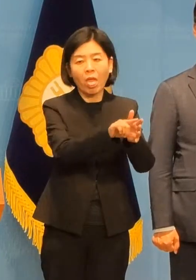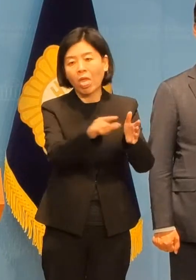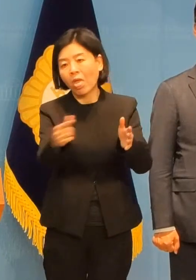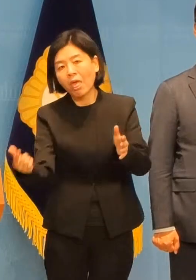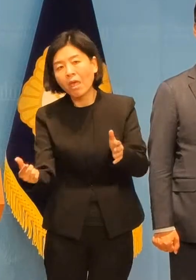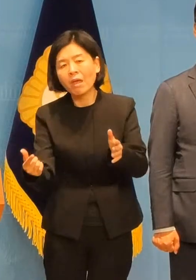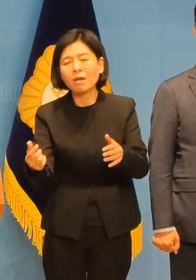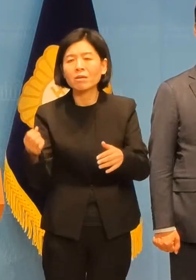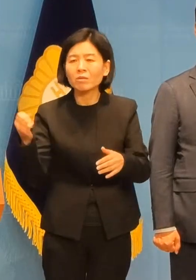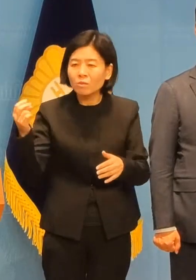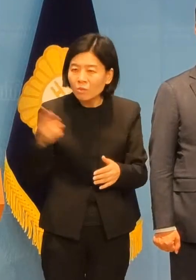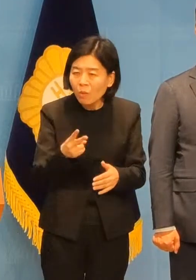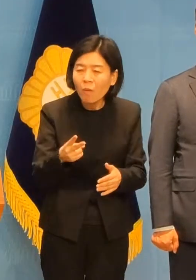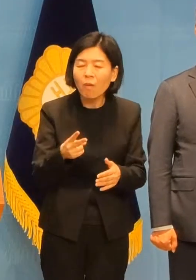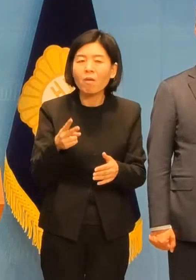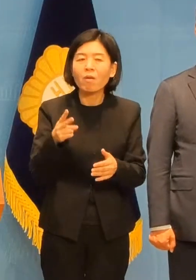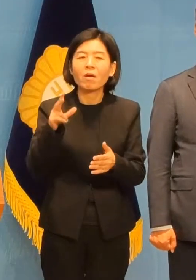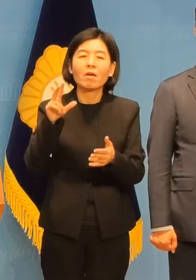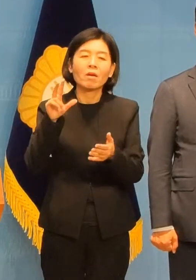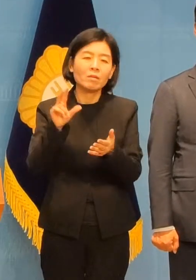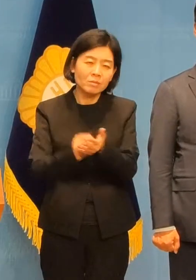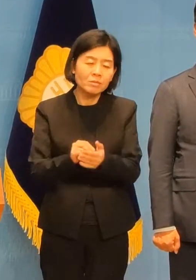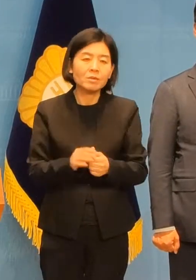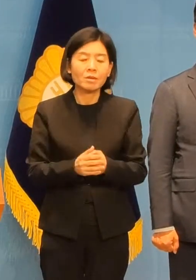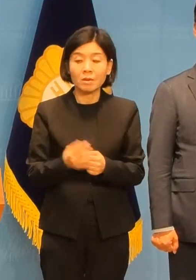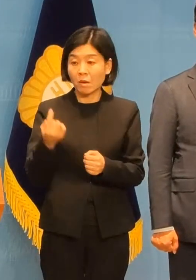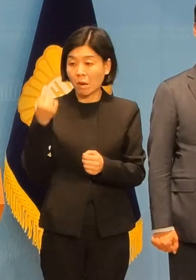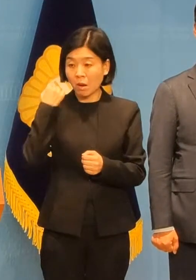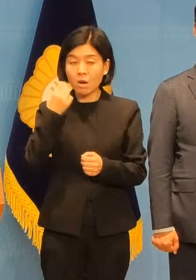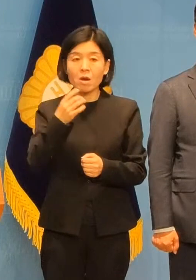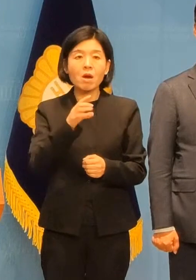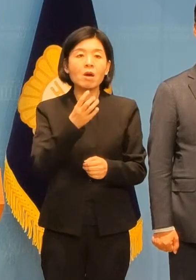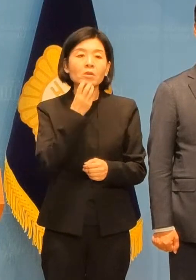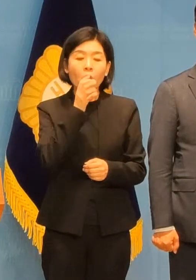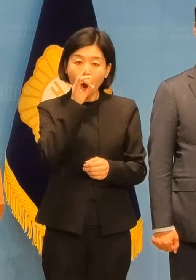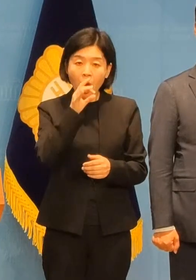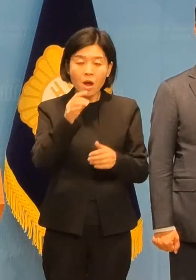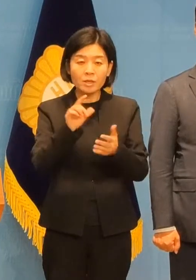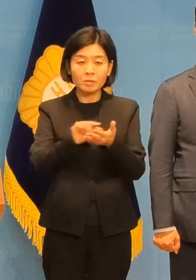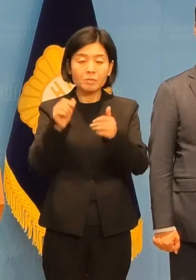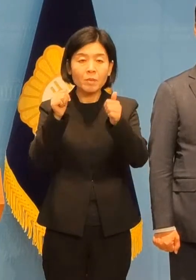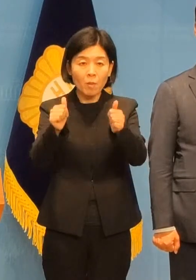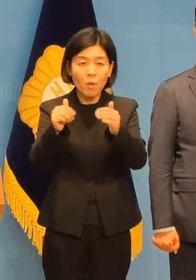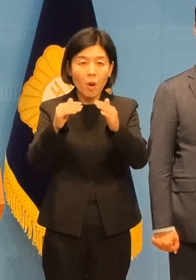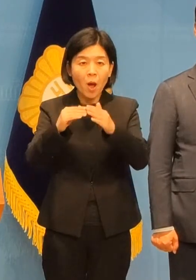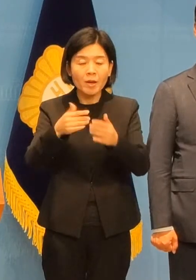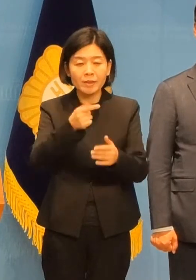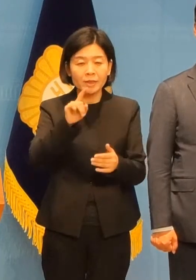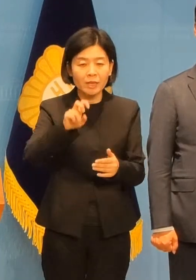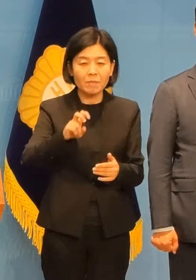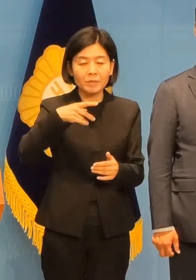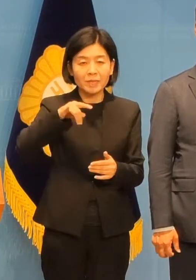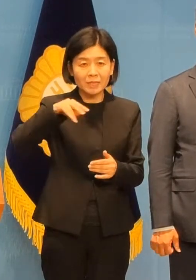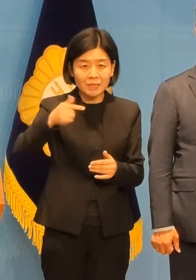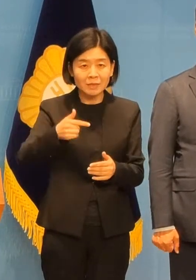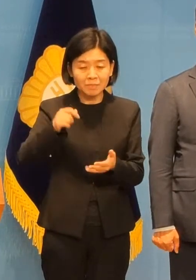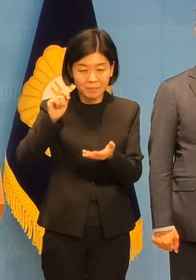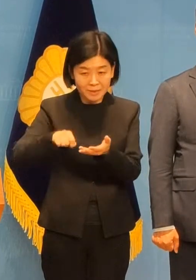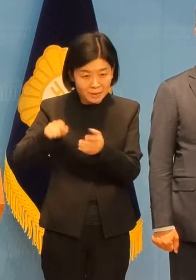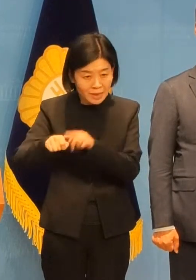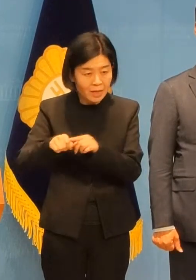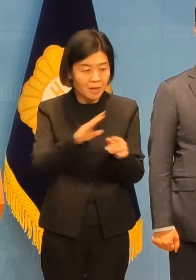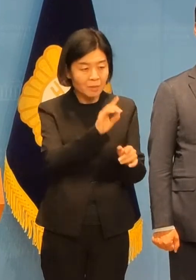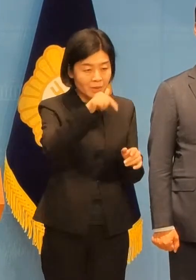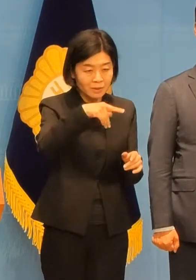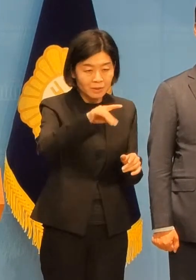심각한 시험대에 올랐습니다. 어제 서울중앙지방법원 남세진 부장판사가 박성재 전